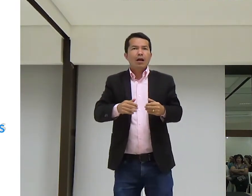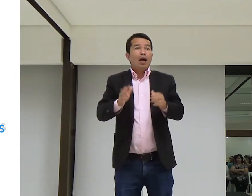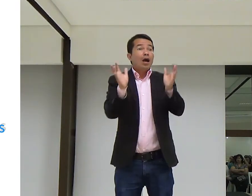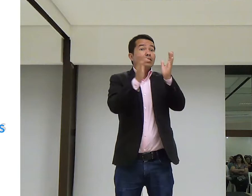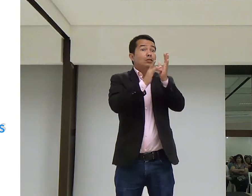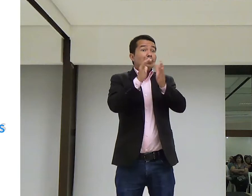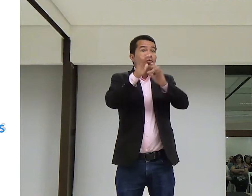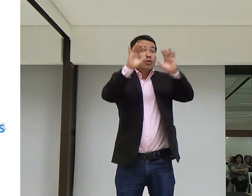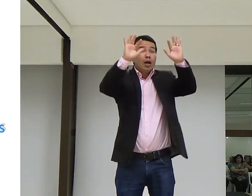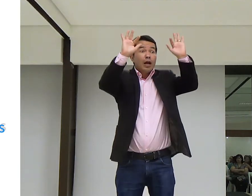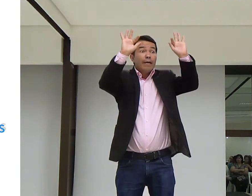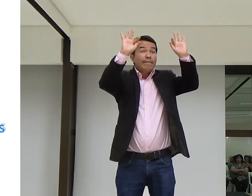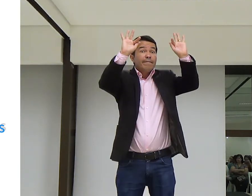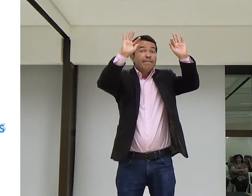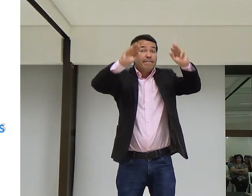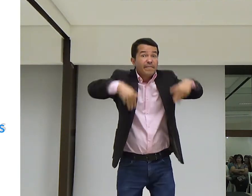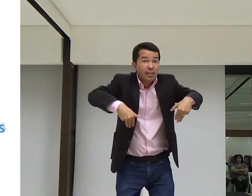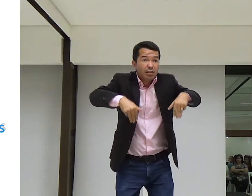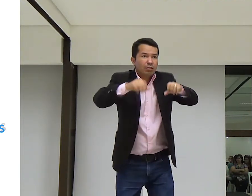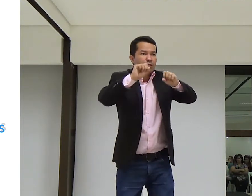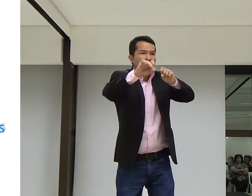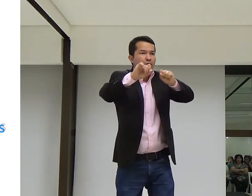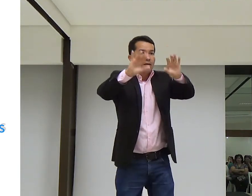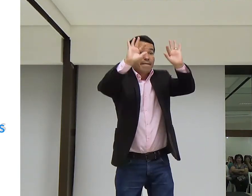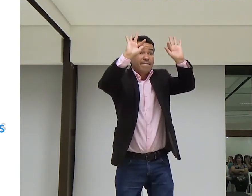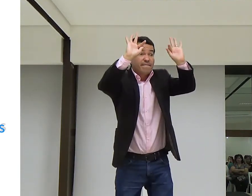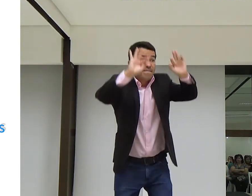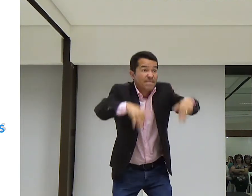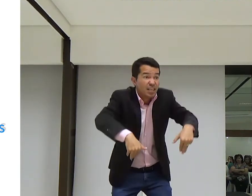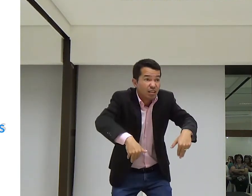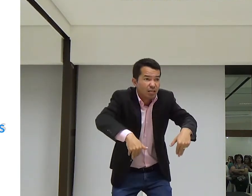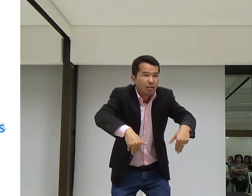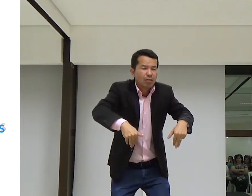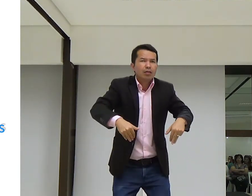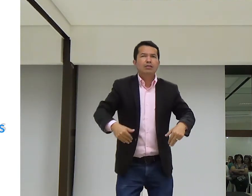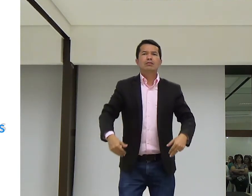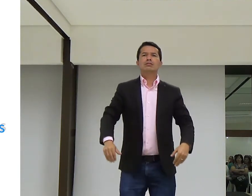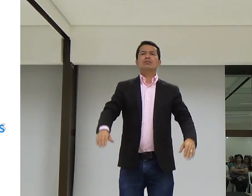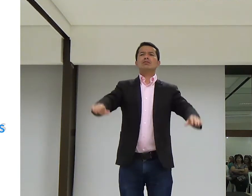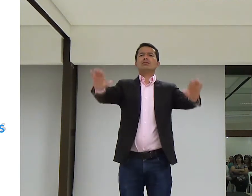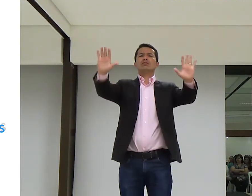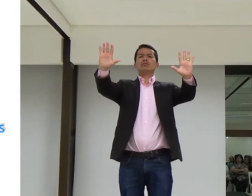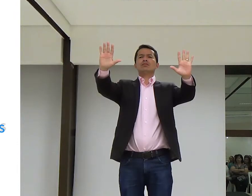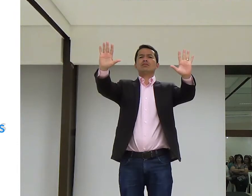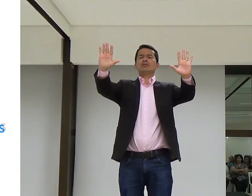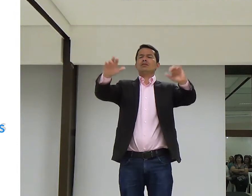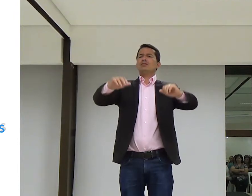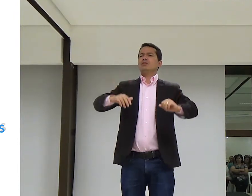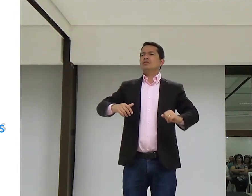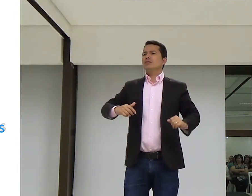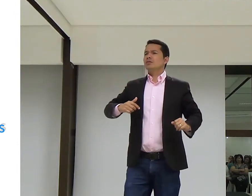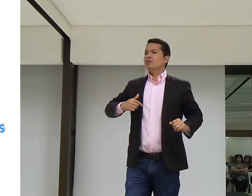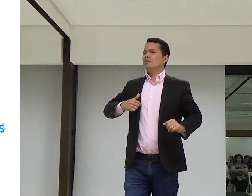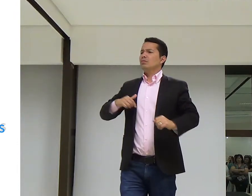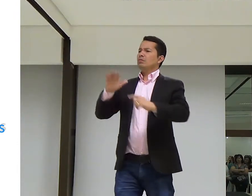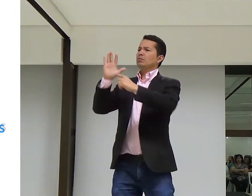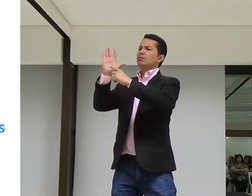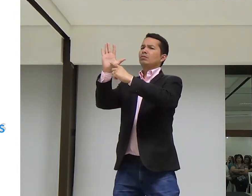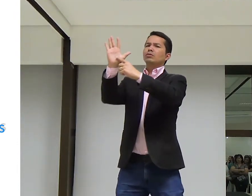com fome, certo? E quando Jesus acaba, de ensinar, o que acontece?